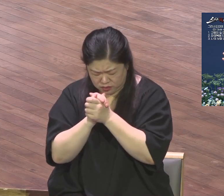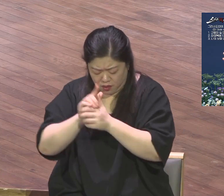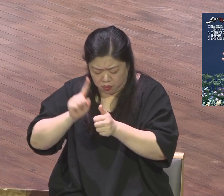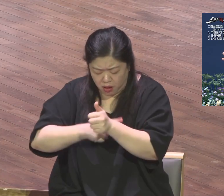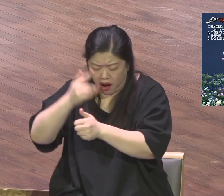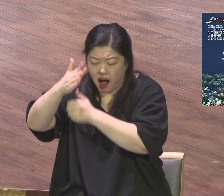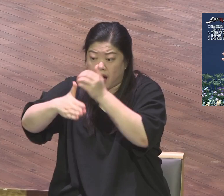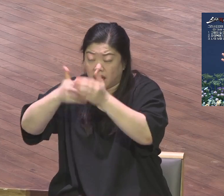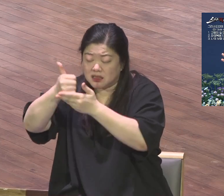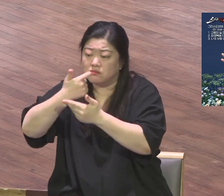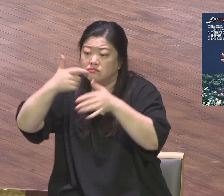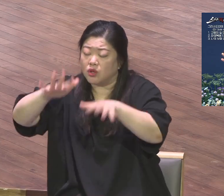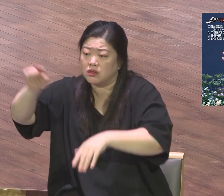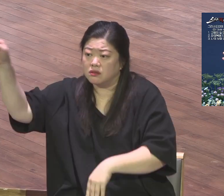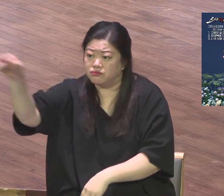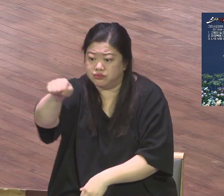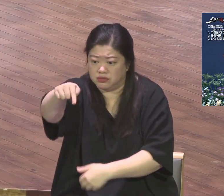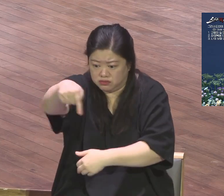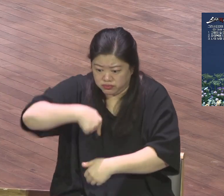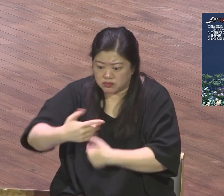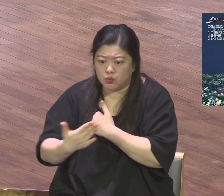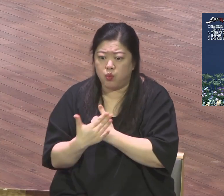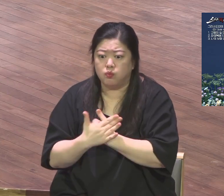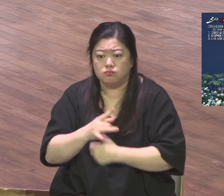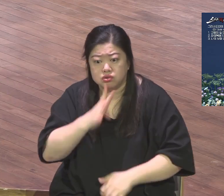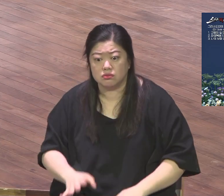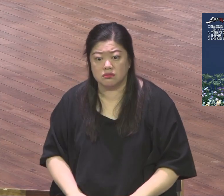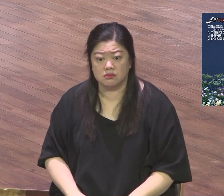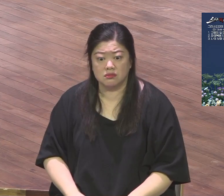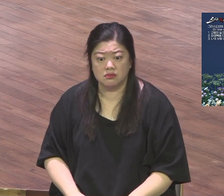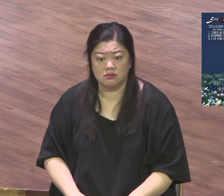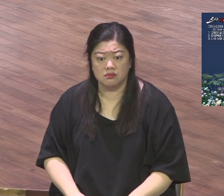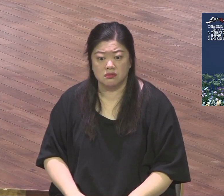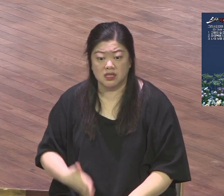치면서 그 천사가 역사하잖아요.